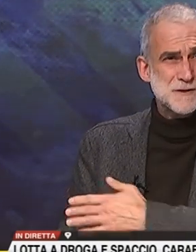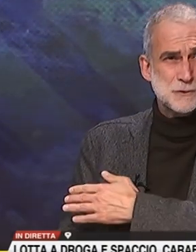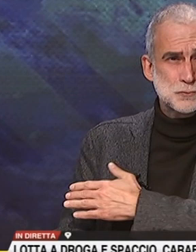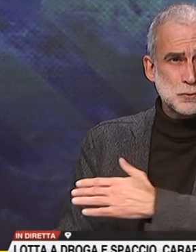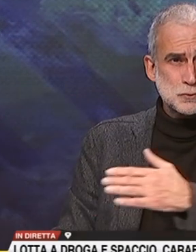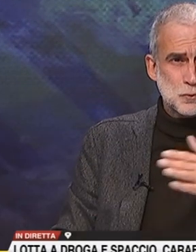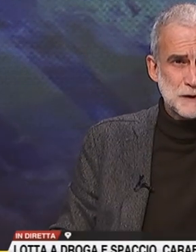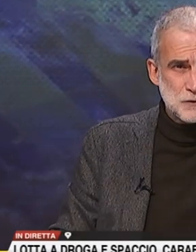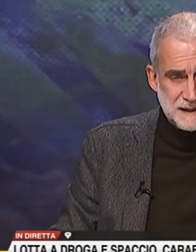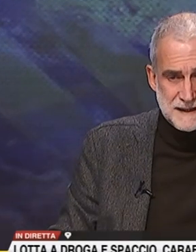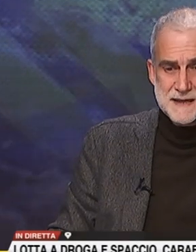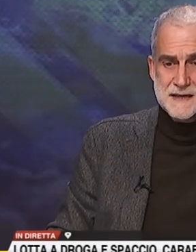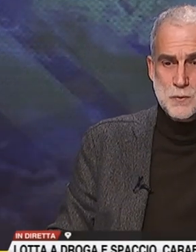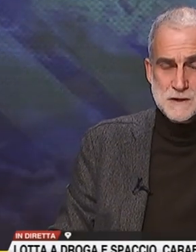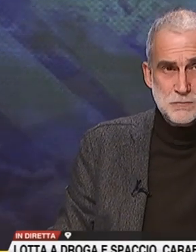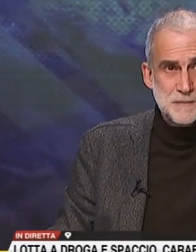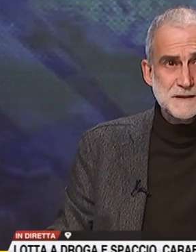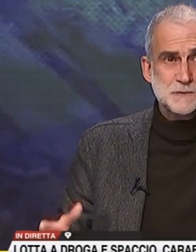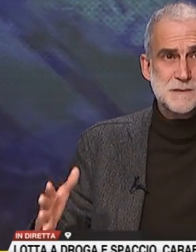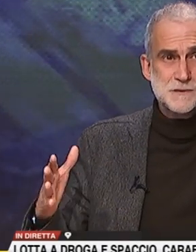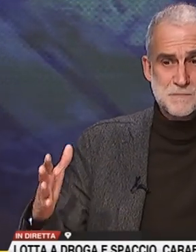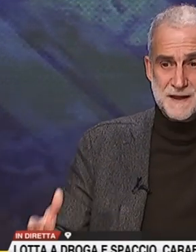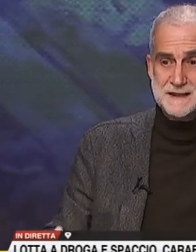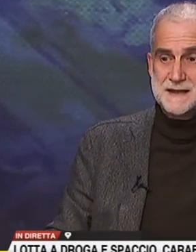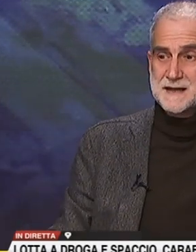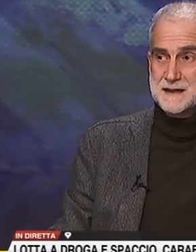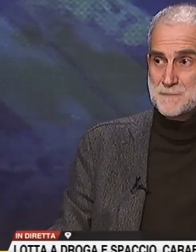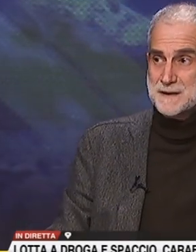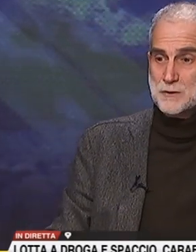e penso a tutto quello che in questo momento si è messo in